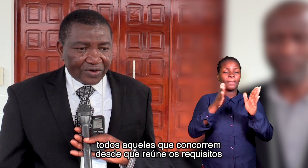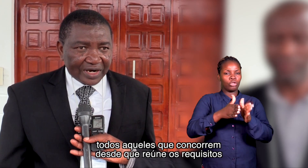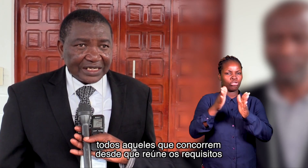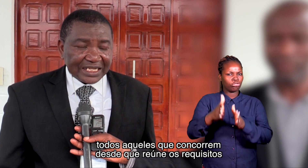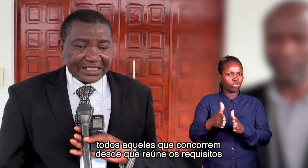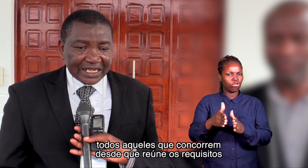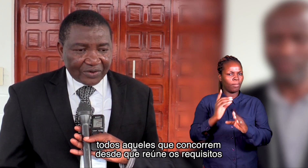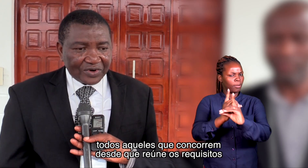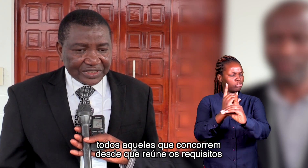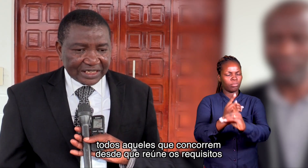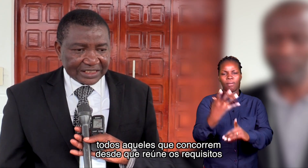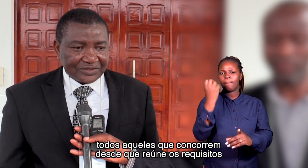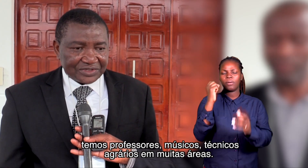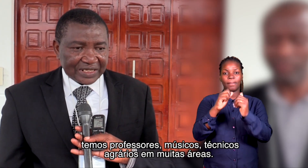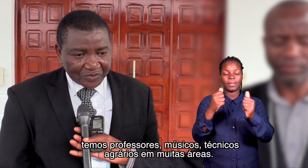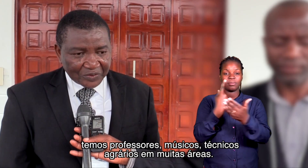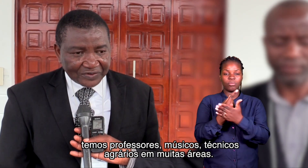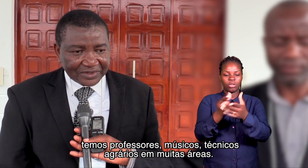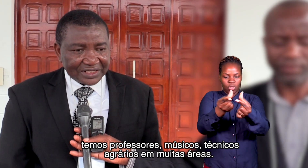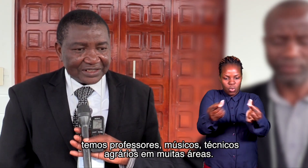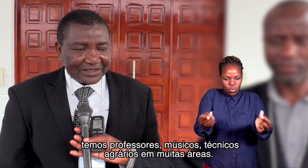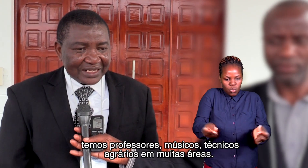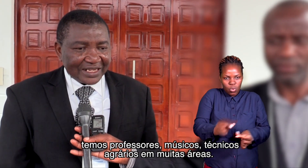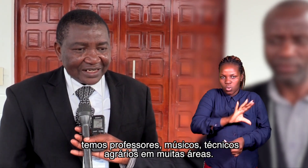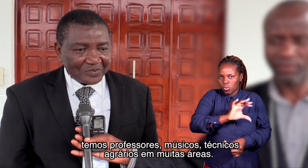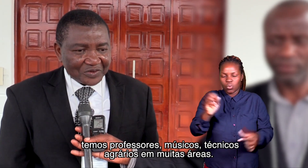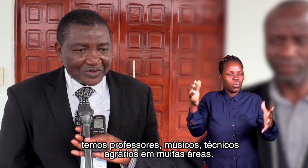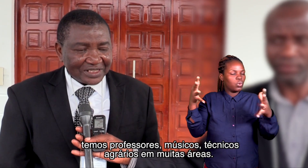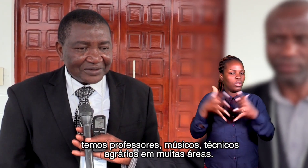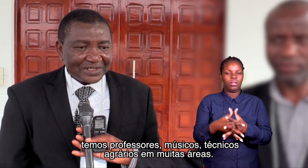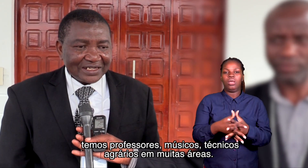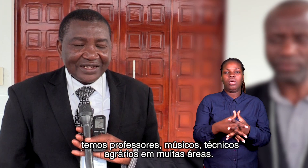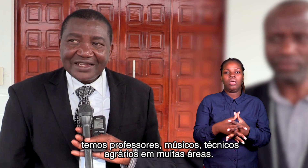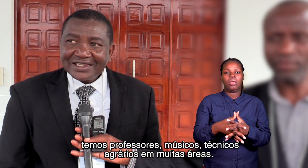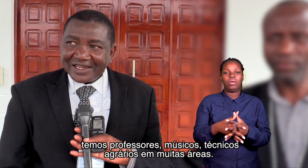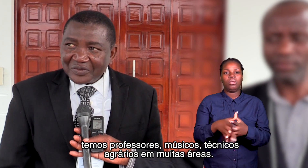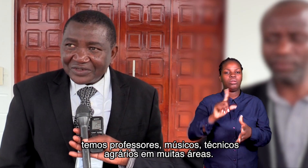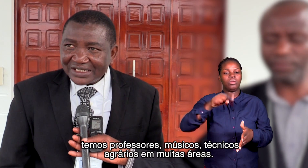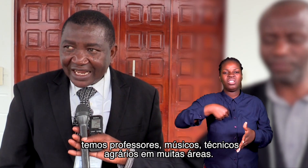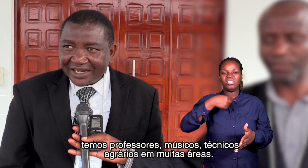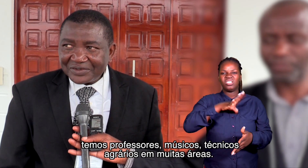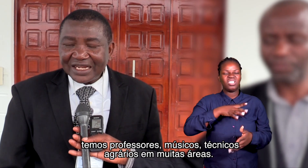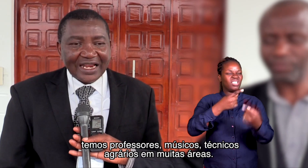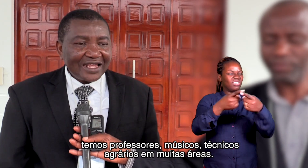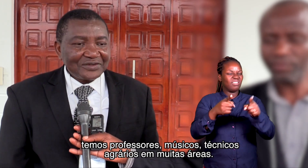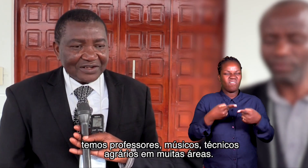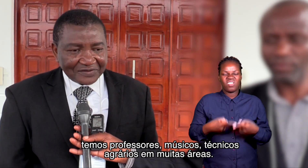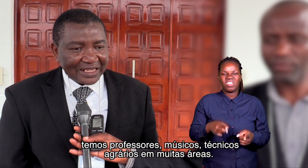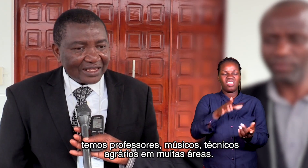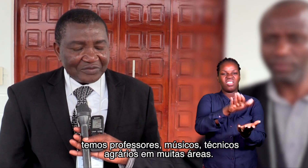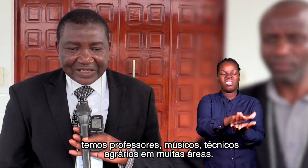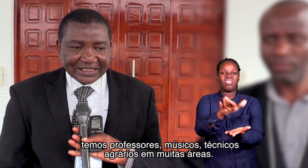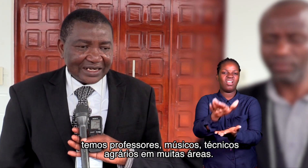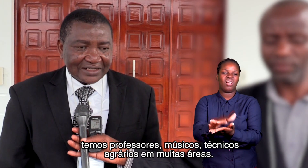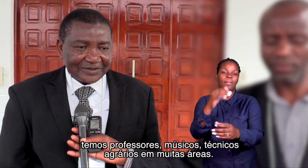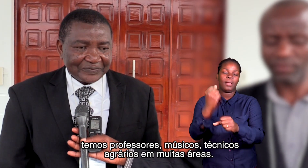que concorrem, desde que reúnam os requisitos. Temos professores, temos músicos, temos técnicos agrários, enfim,